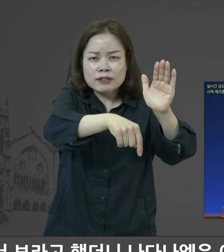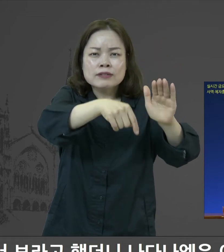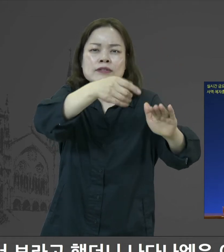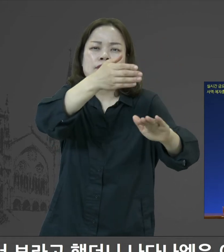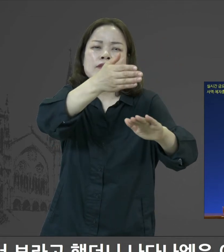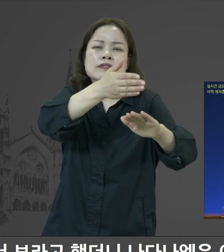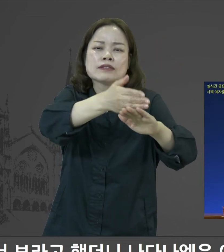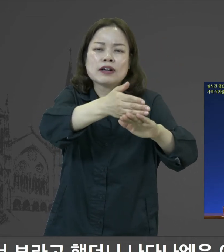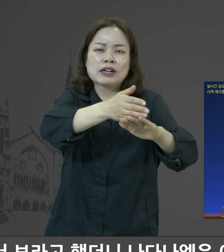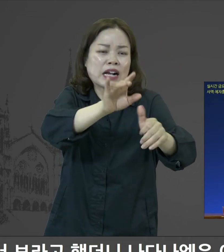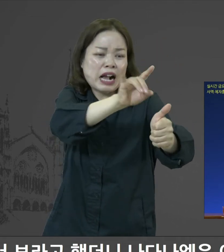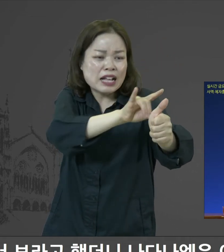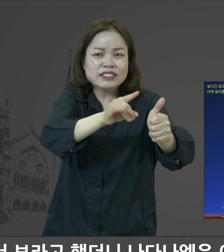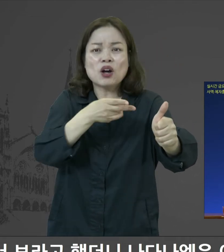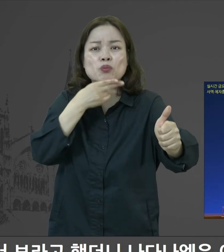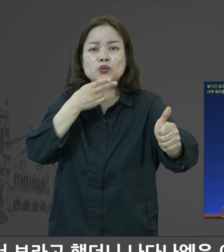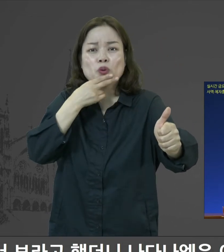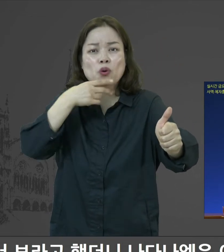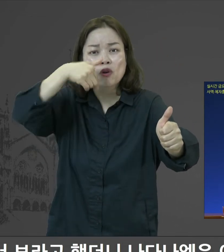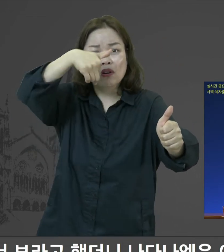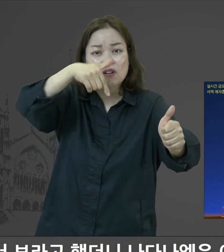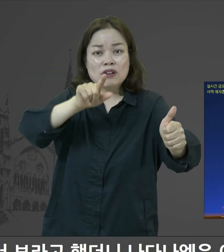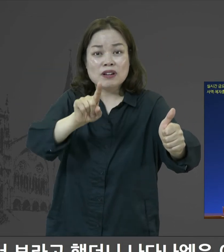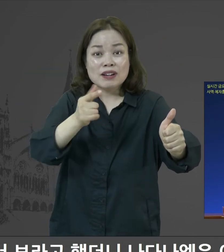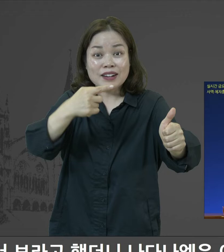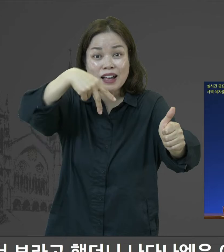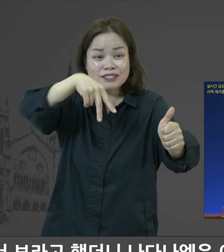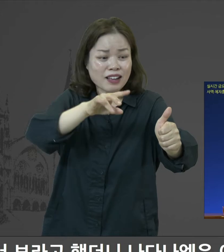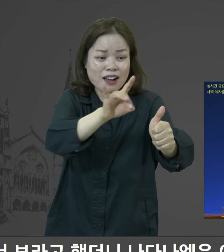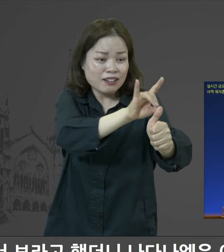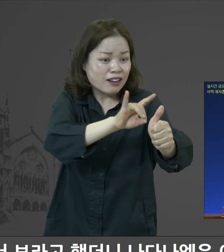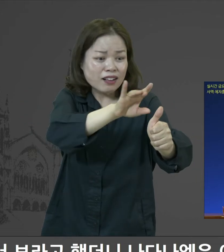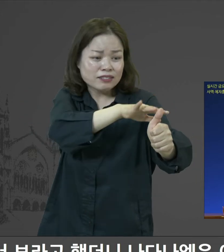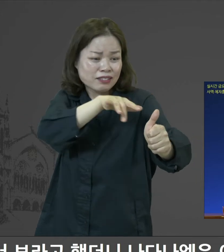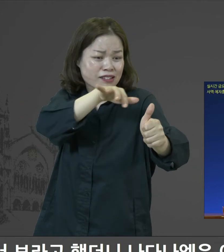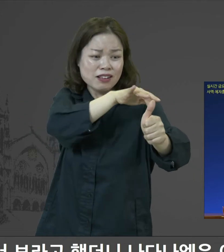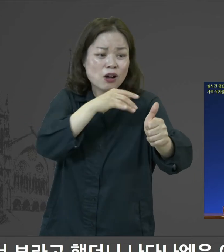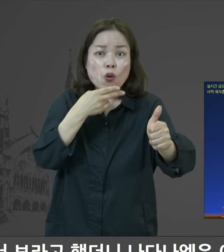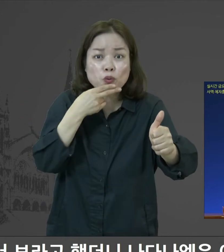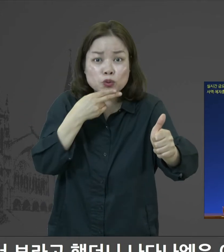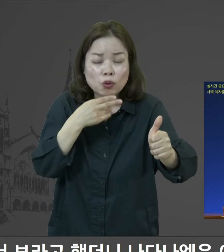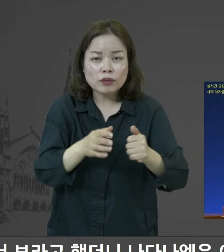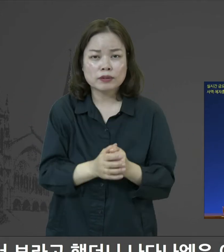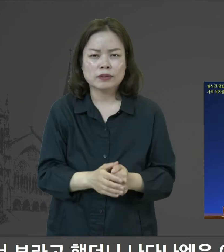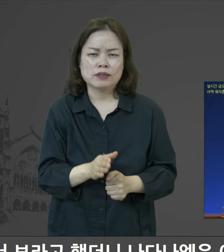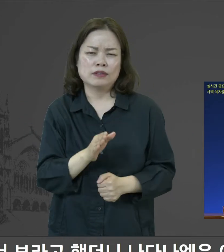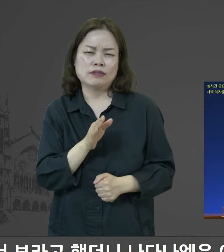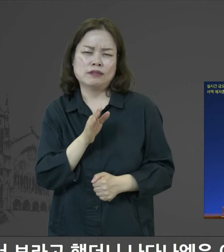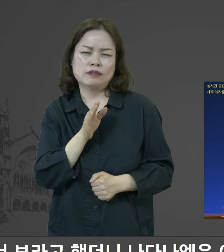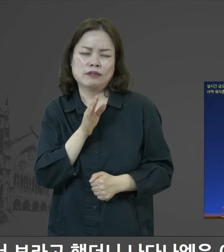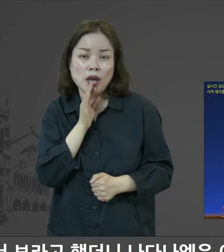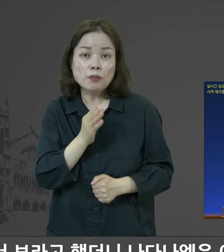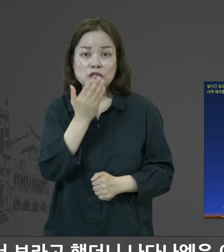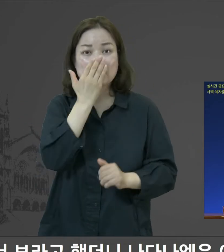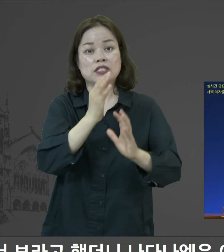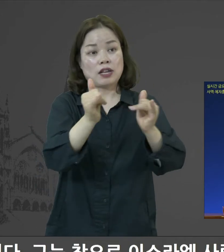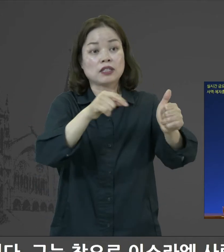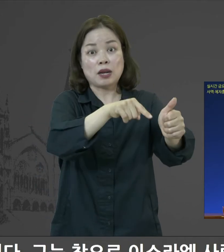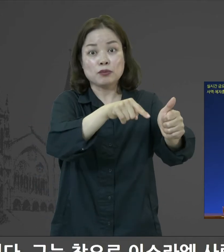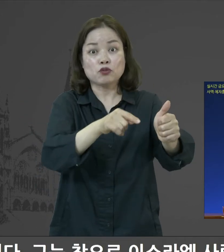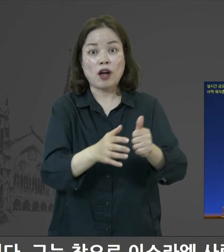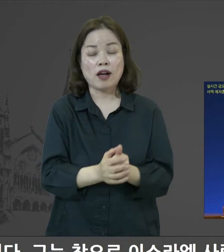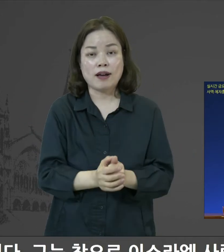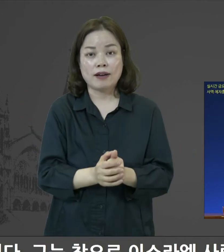감사한 것이 없어요. 사실은 그 앞에 이는 참으로 이스라엘이다. 참으로도 굉장히 중요한 말이에요. 이거 진짜 이스라엘이다.